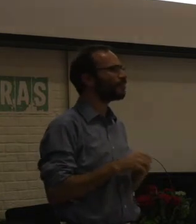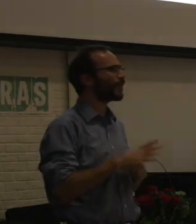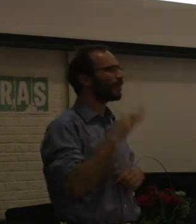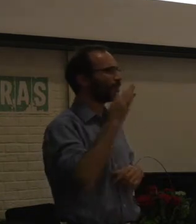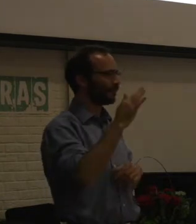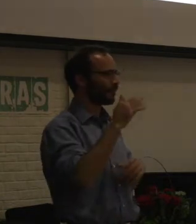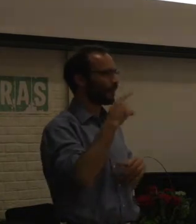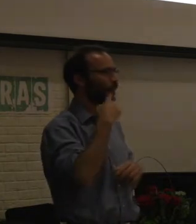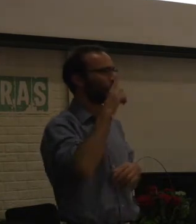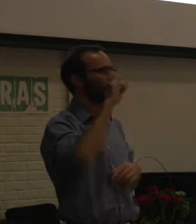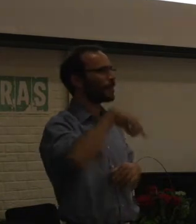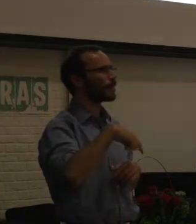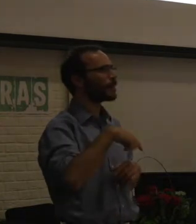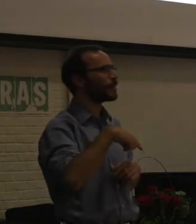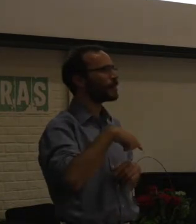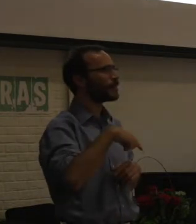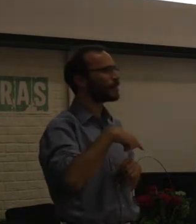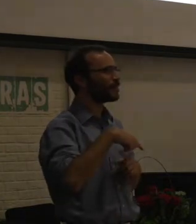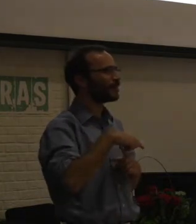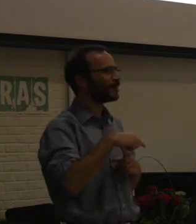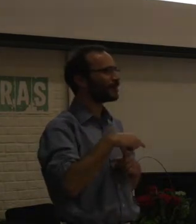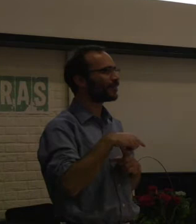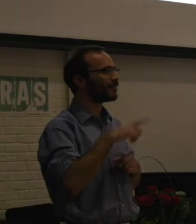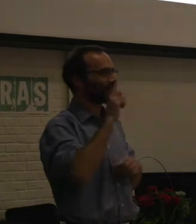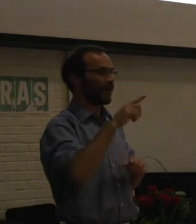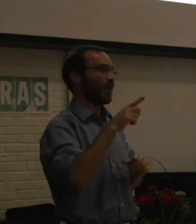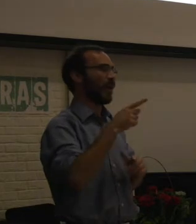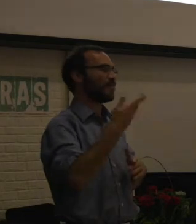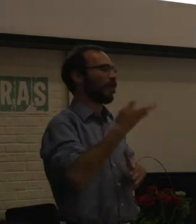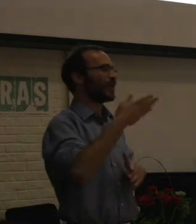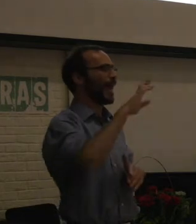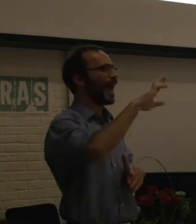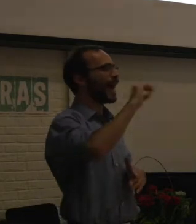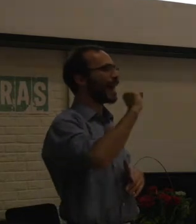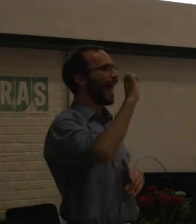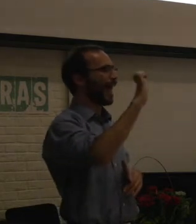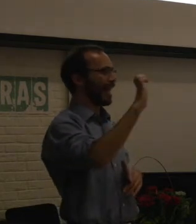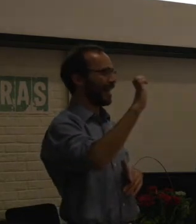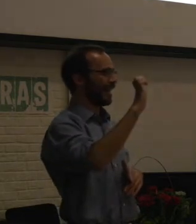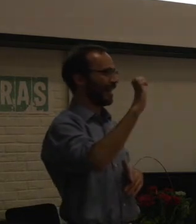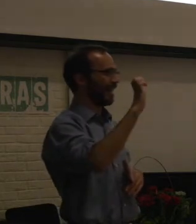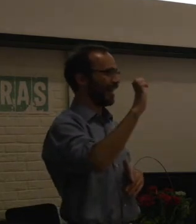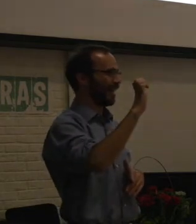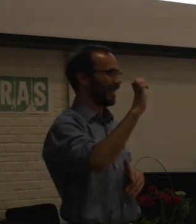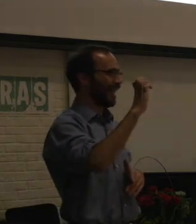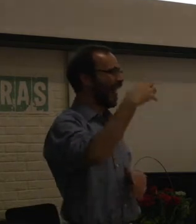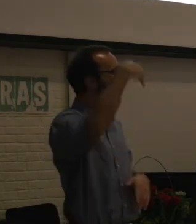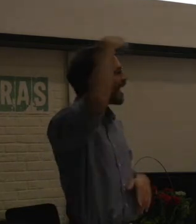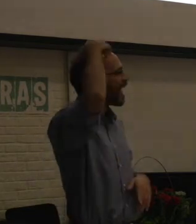cómo no, podía faltar la Real Academia Española, la Academia de la Lengua. A ella me he acercado en busca